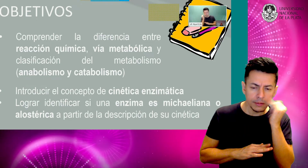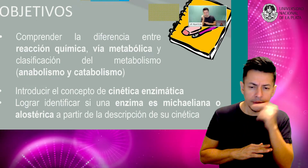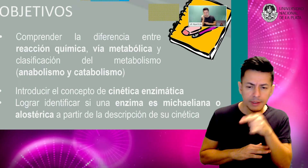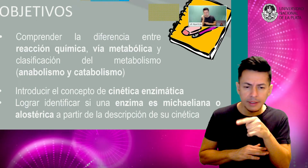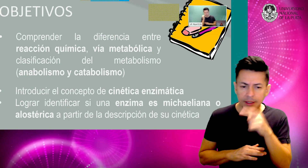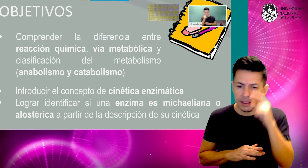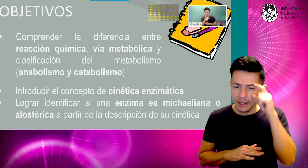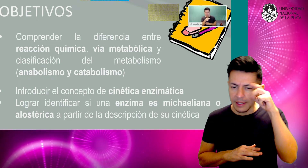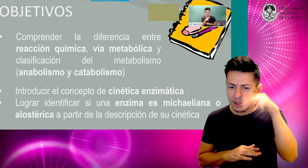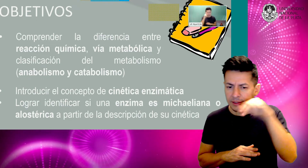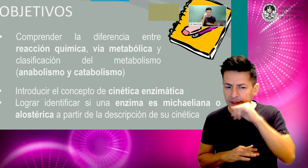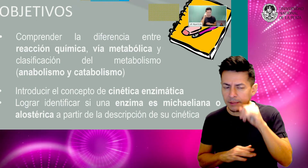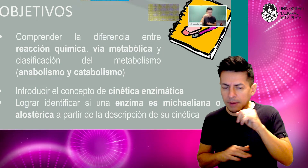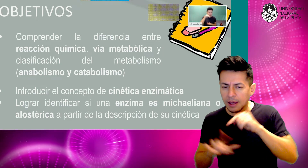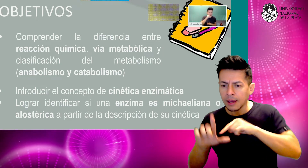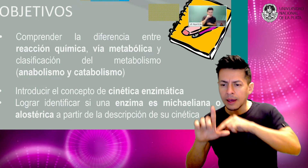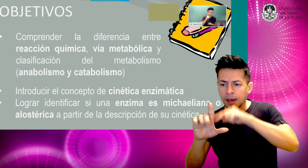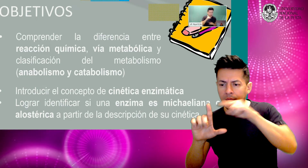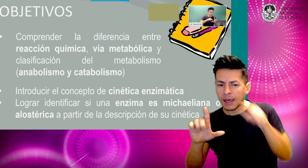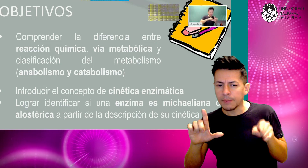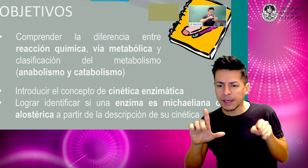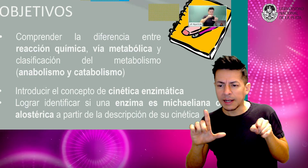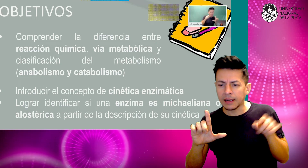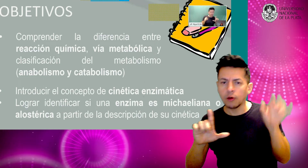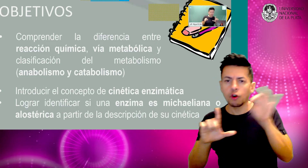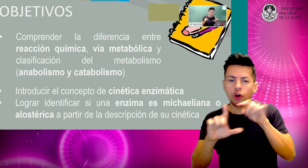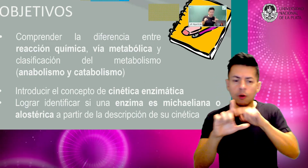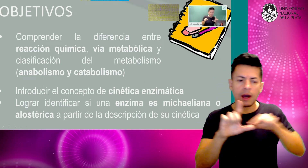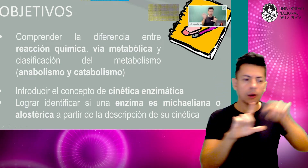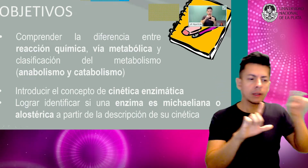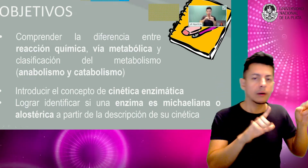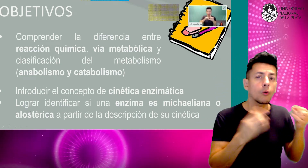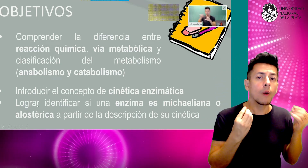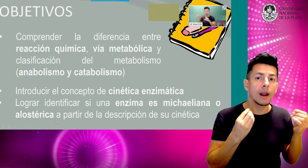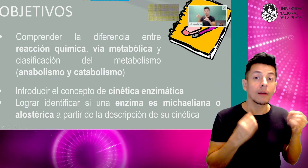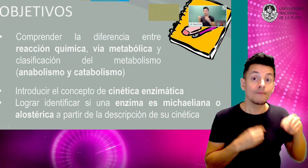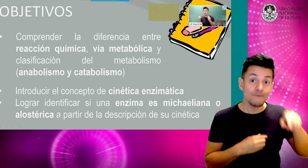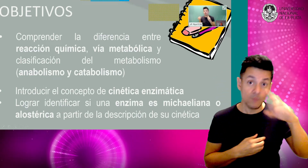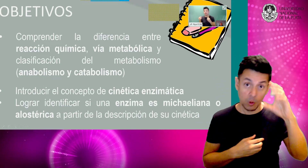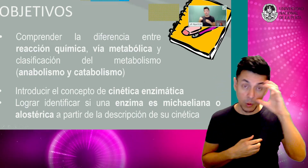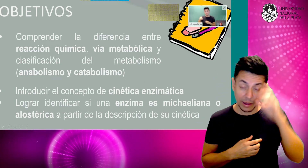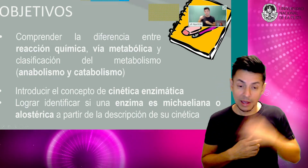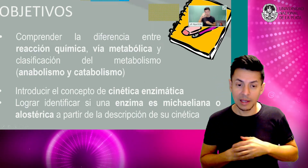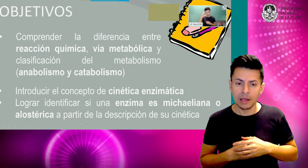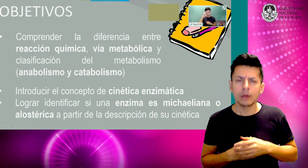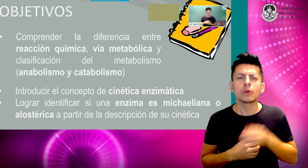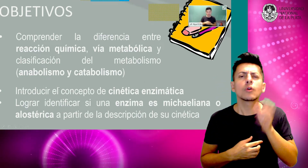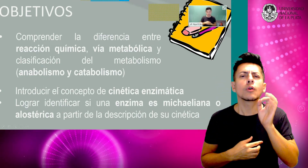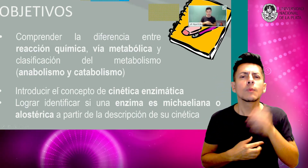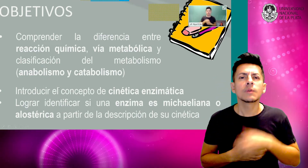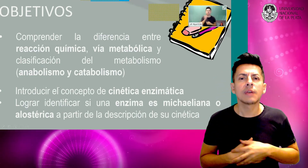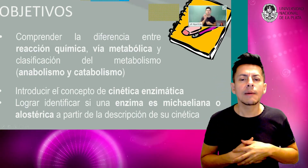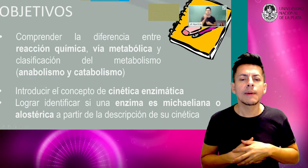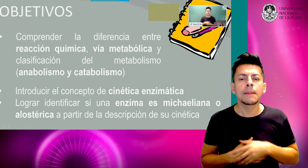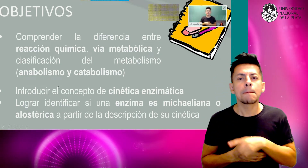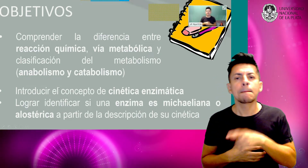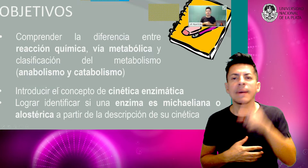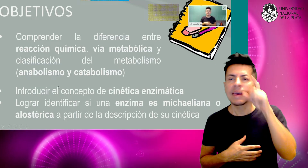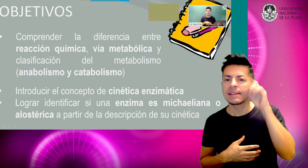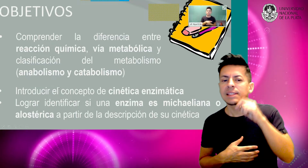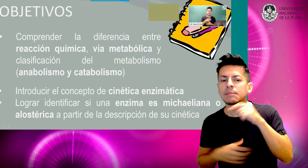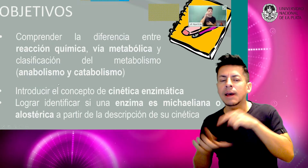es miqueliana o es alostérica. ¿Sí? ¿Se acuerdan cómo podemos saber si una enzima es miqueliana o